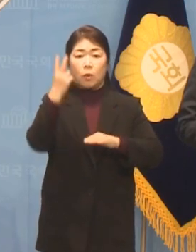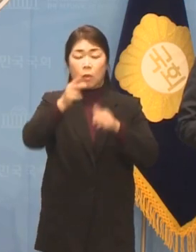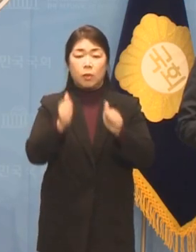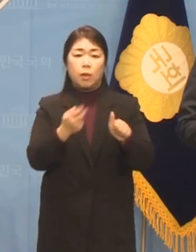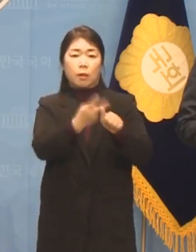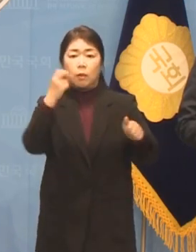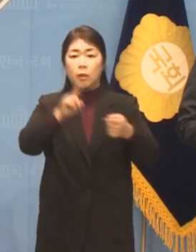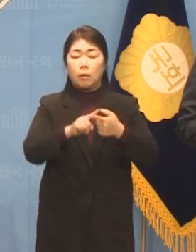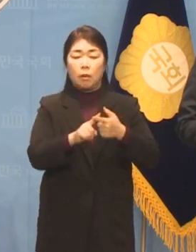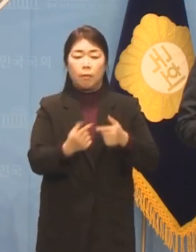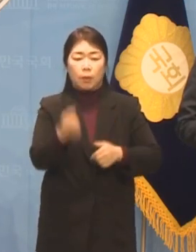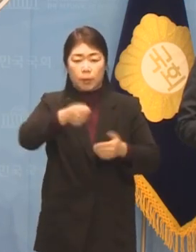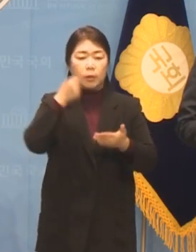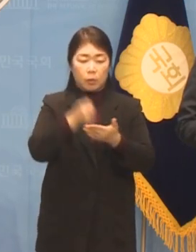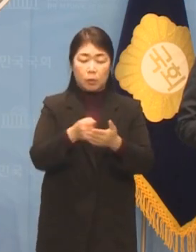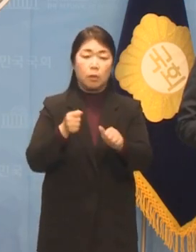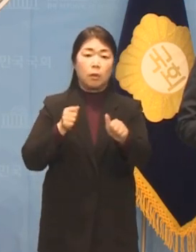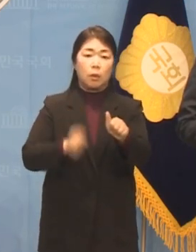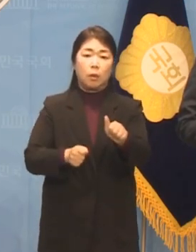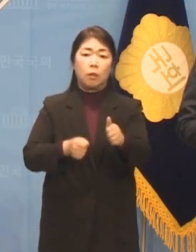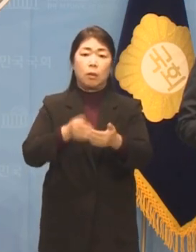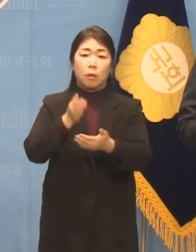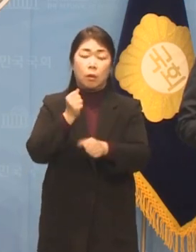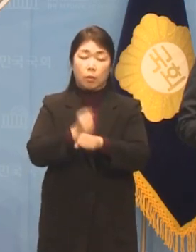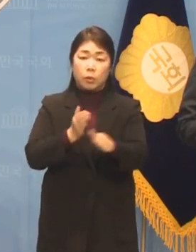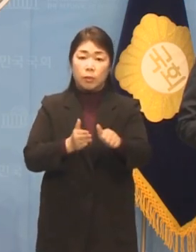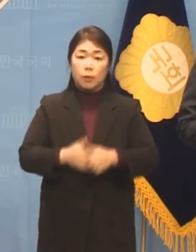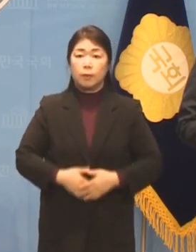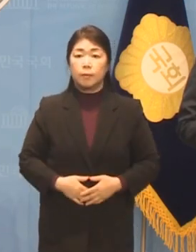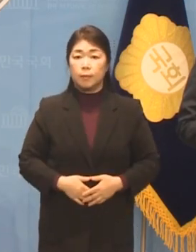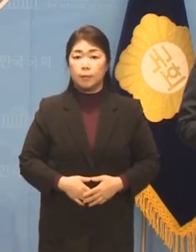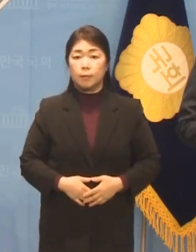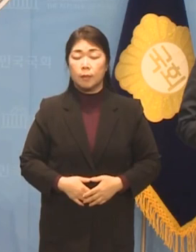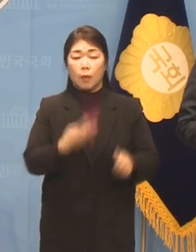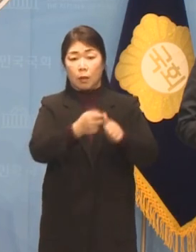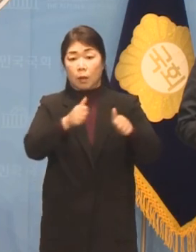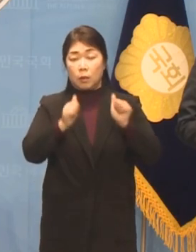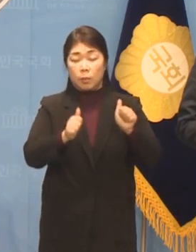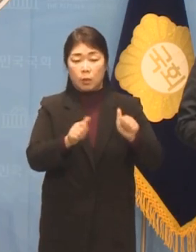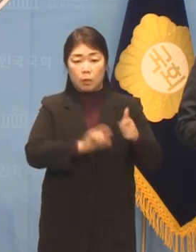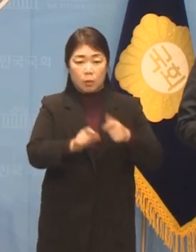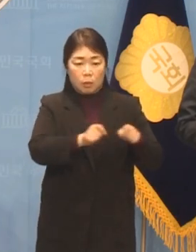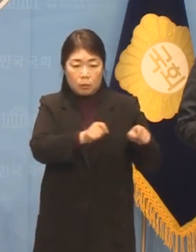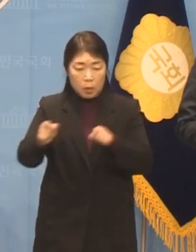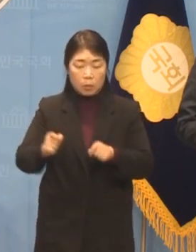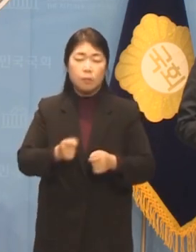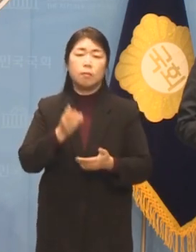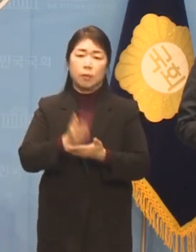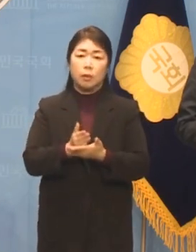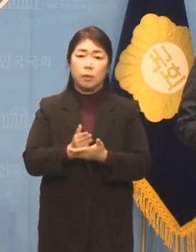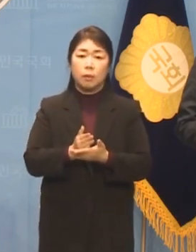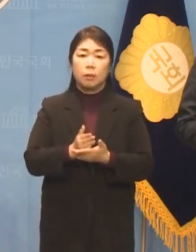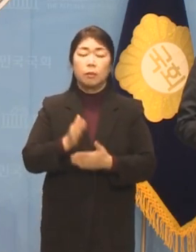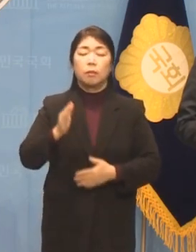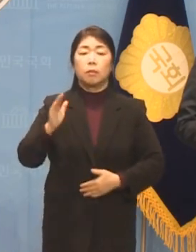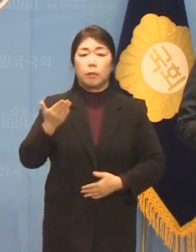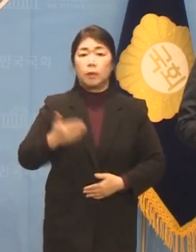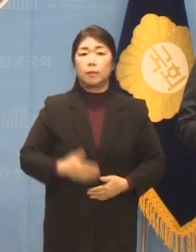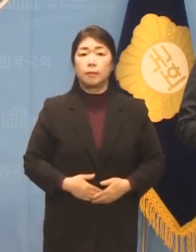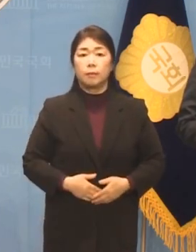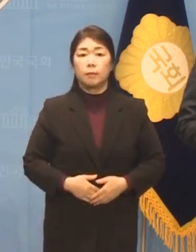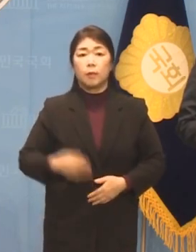신속한 판단을 내려야 합니다. 헌법재판소의 탄핵 심판이 지체되는 일이 있어서는 안